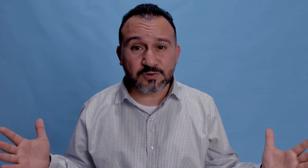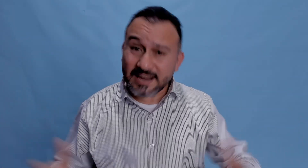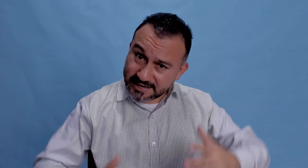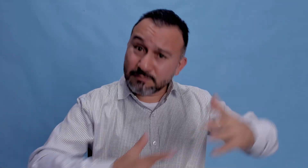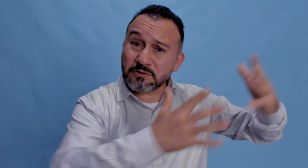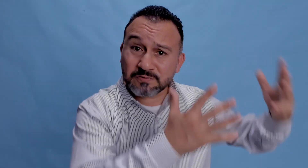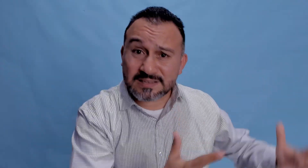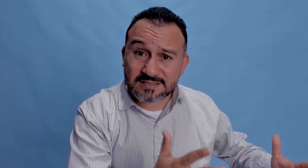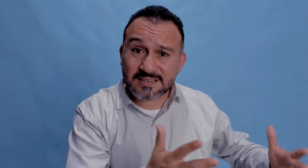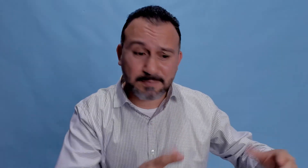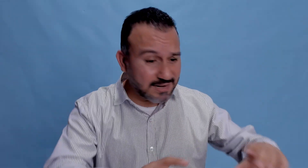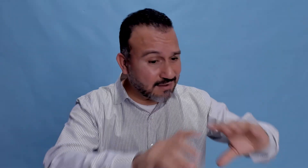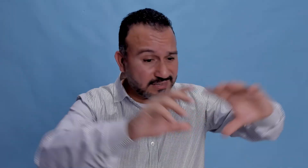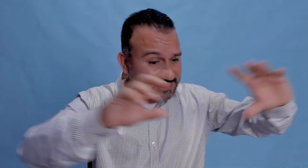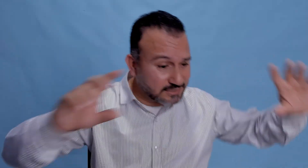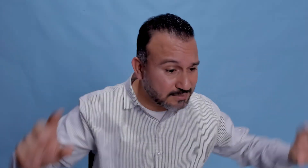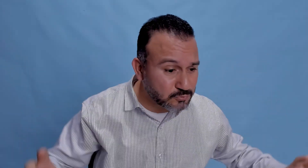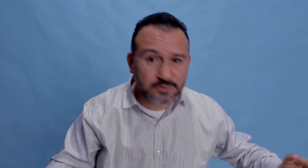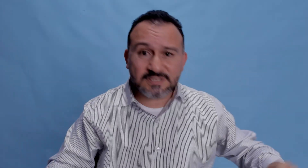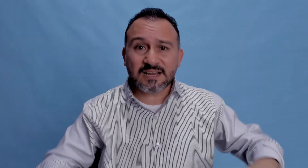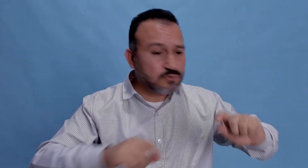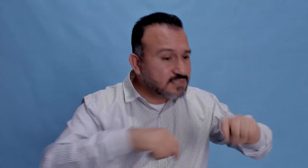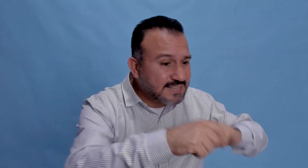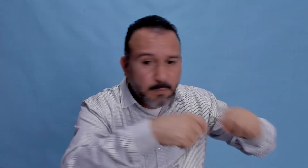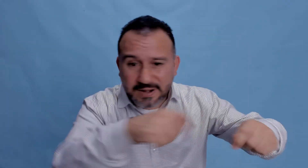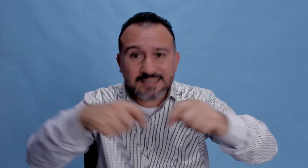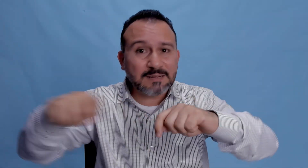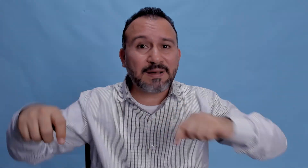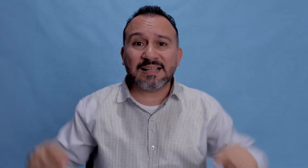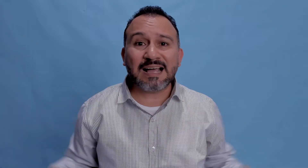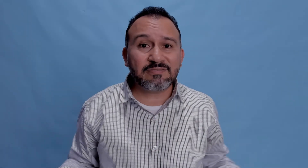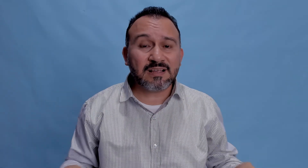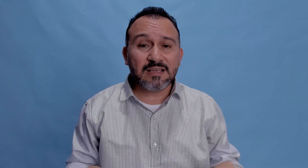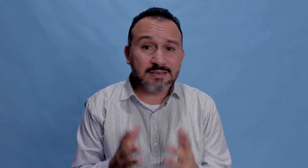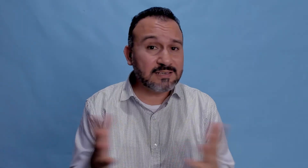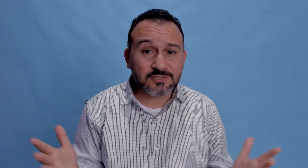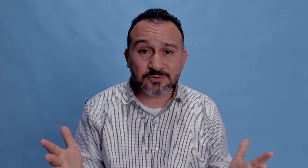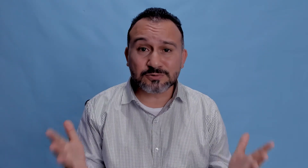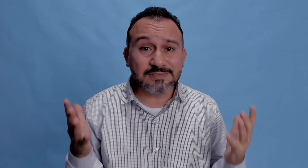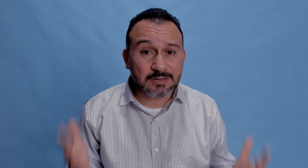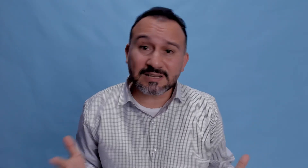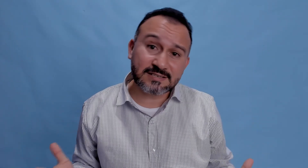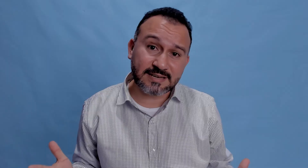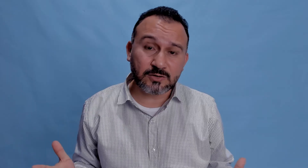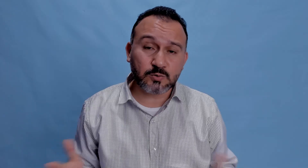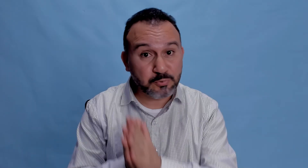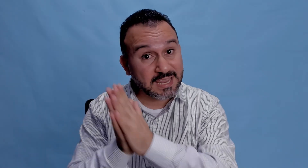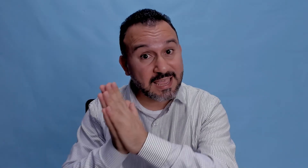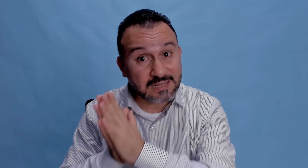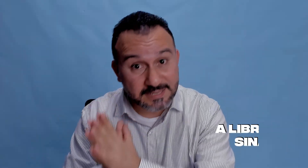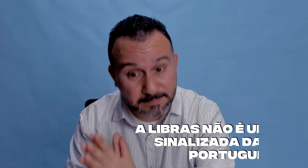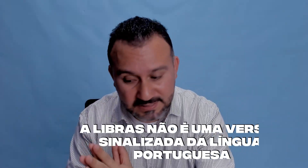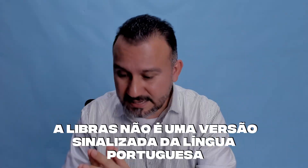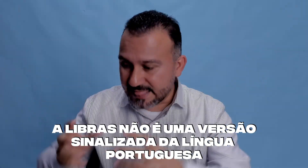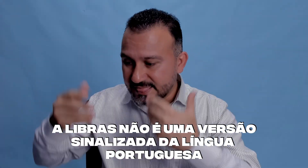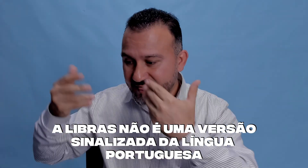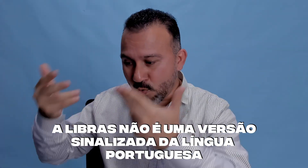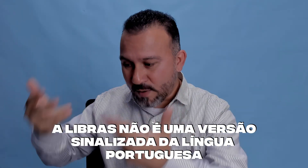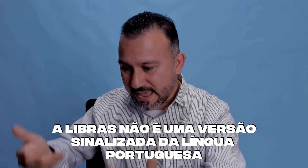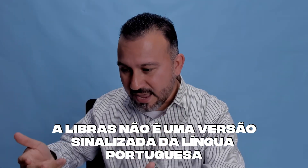É aquilo que eu fazia, pegava a letra da música, um sinal para cada palavra, e isso não dá certo, porque a Libras não é